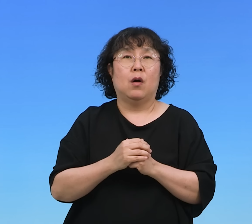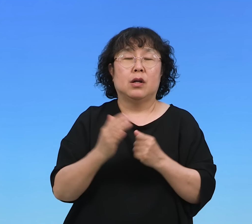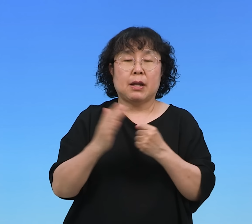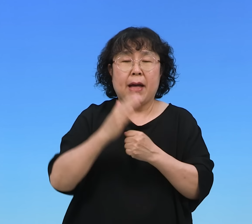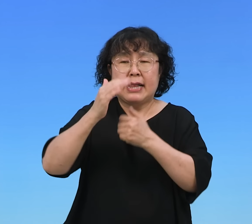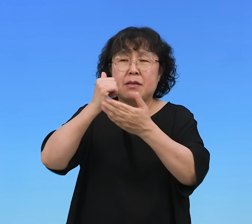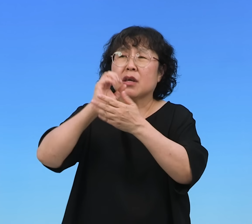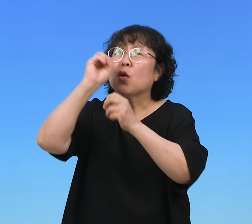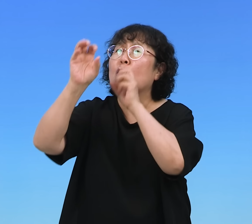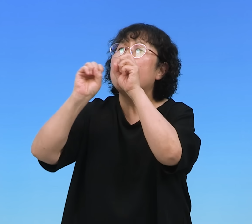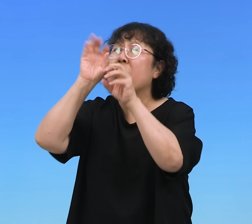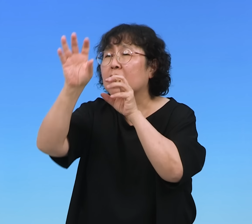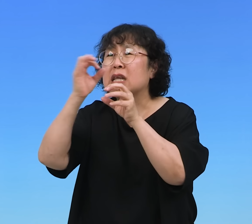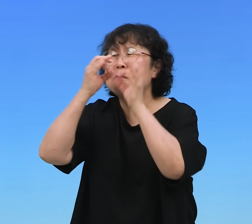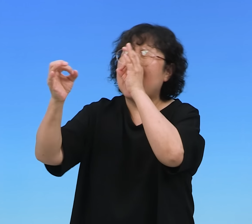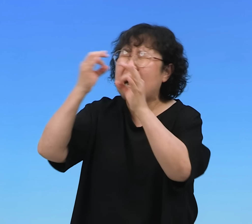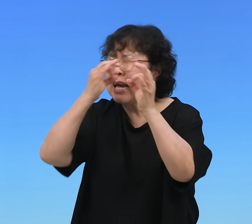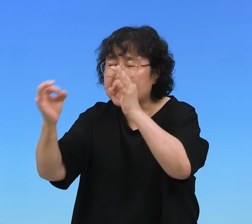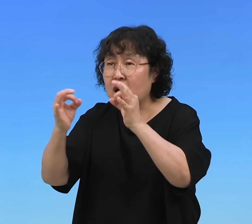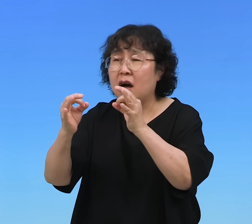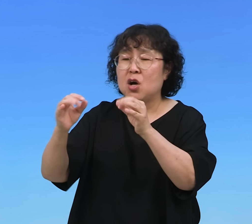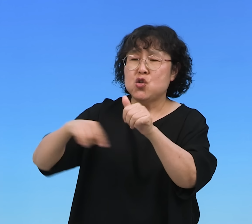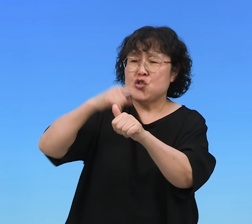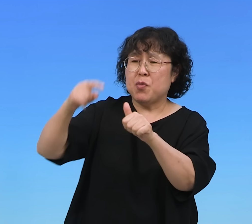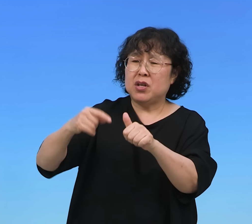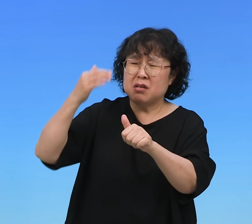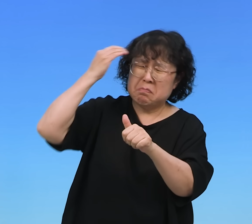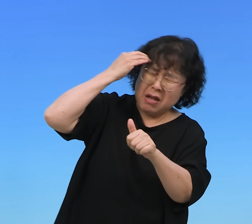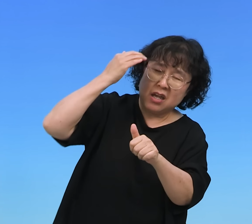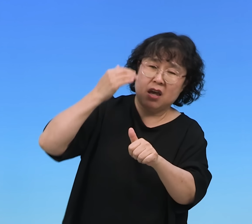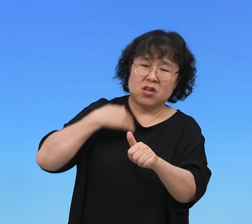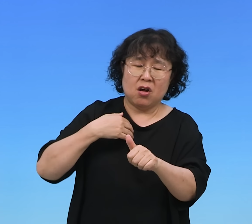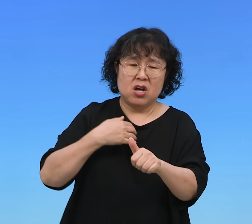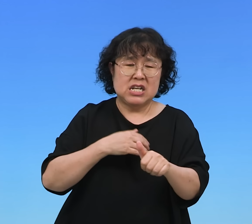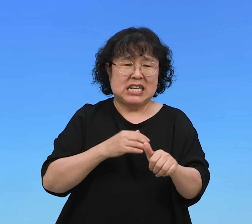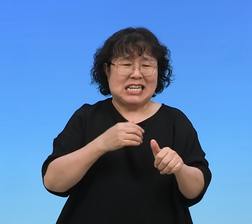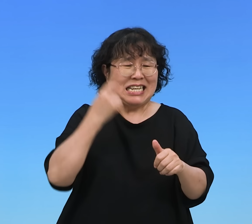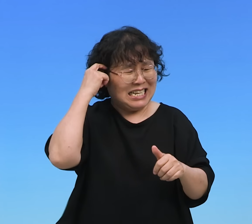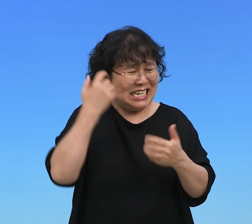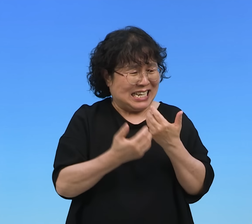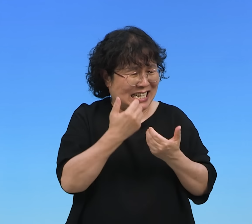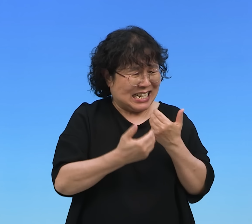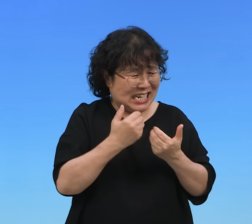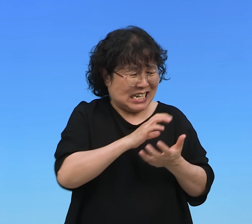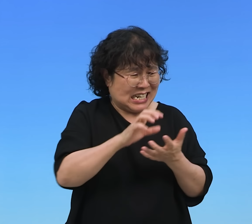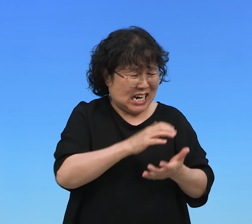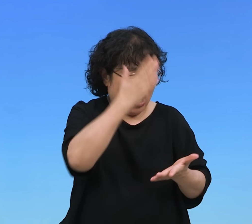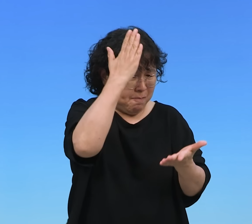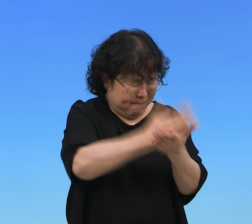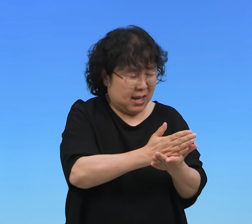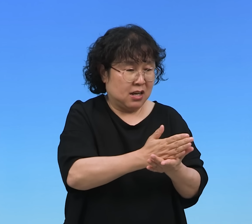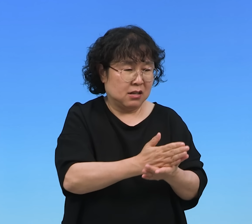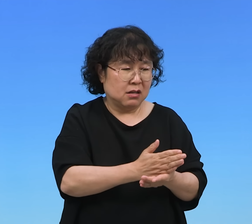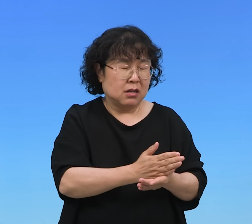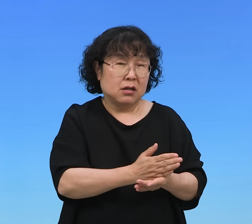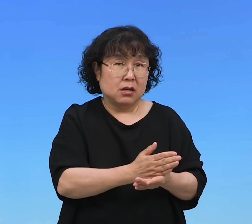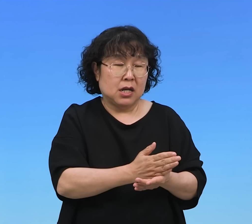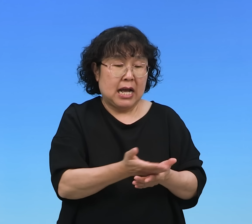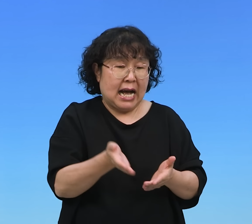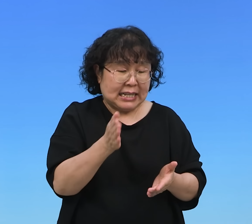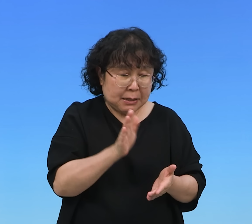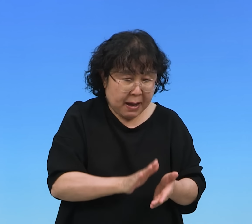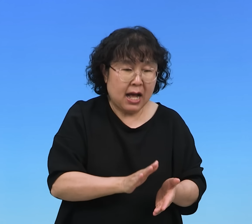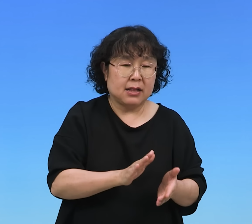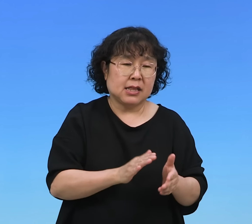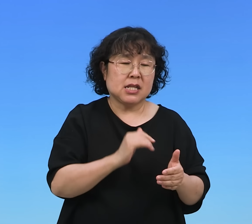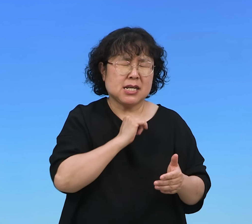하나님께 아뢰더니 주변에서 방해를 해요 조용하라고 시끄러 거기에 이 거지가 절대로 조용할